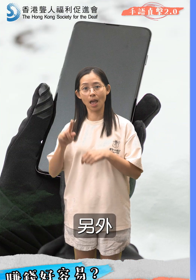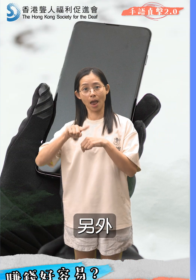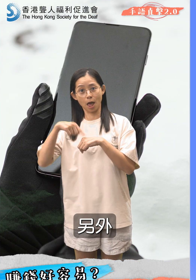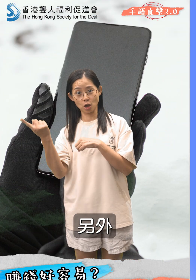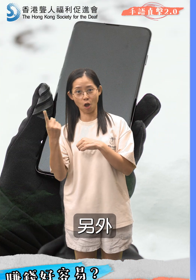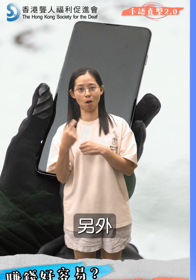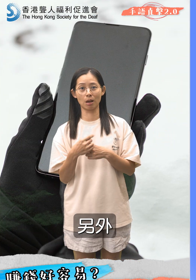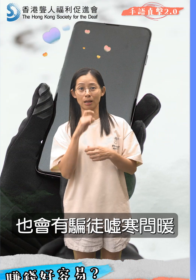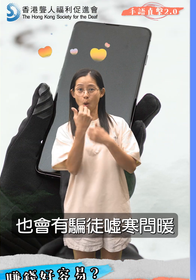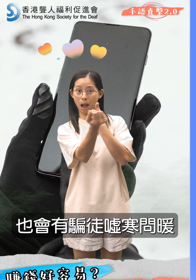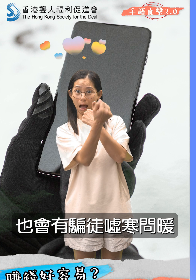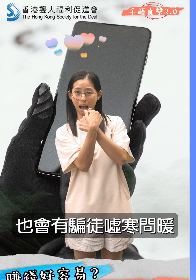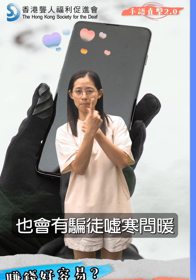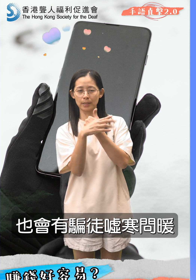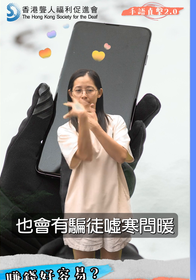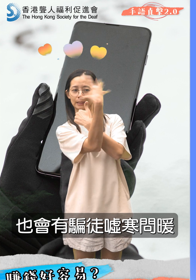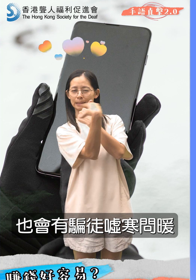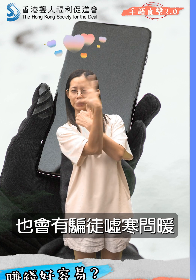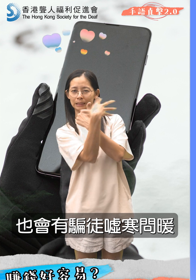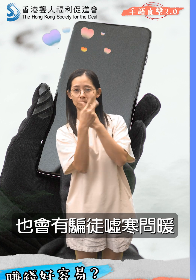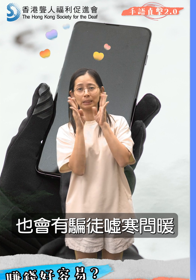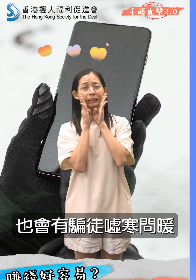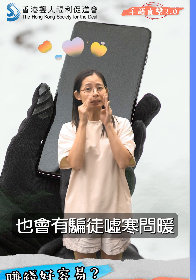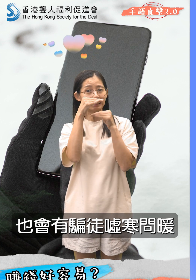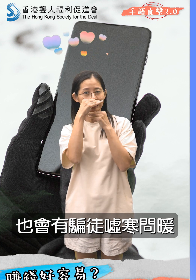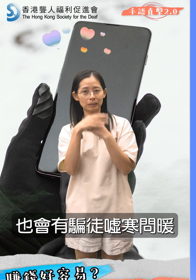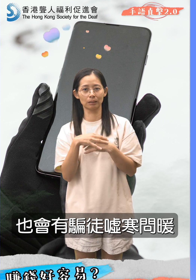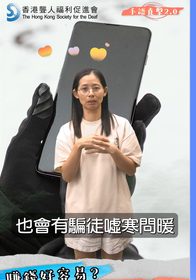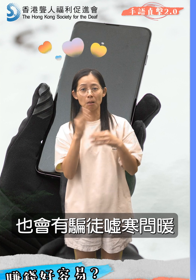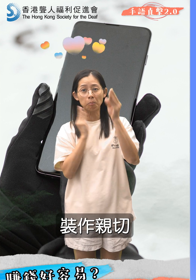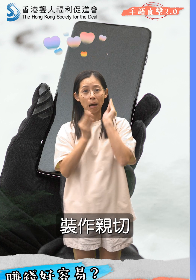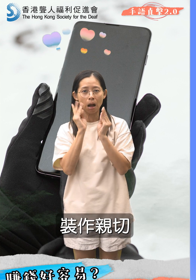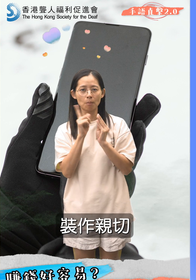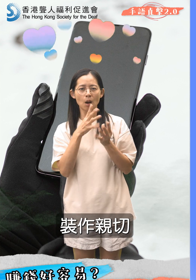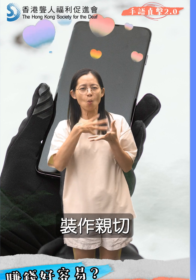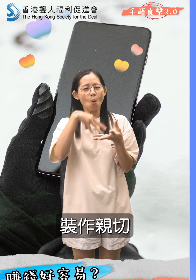另外，亦都會有騙徒噓寒問暖，扮作親切，